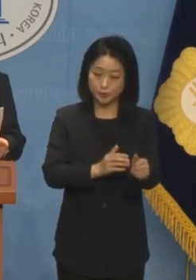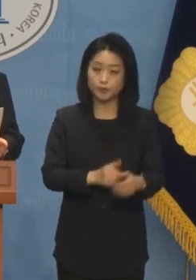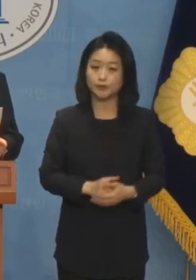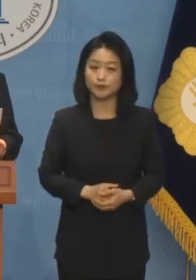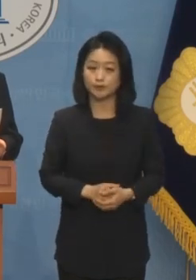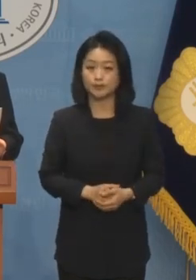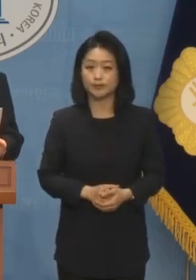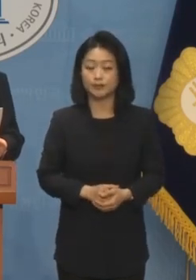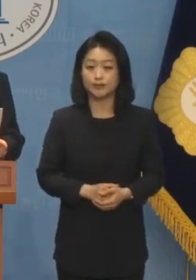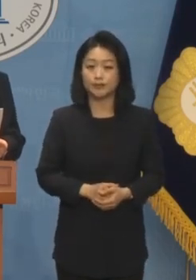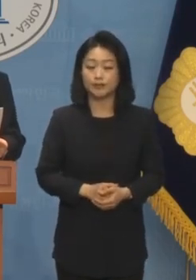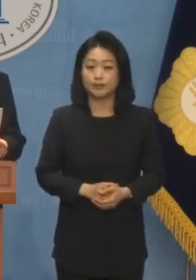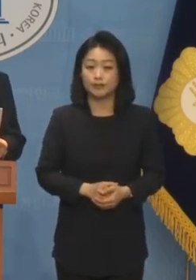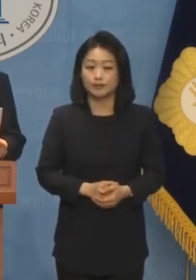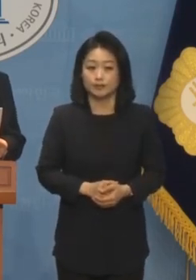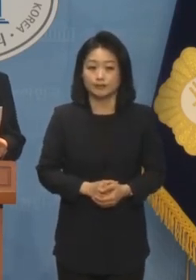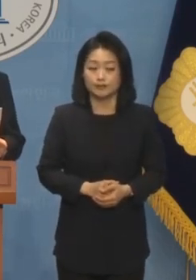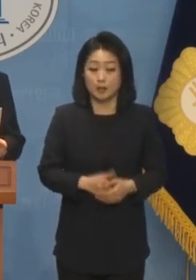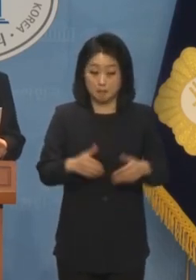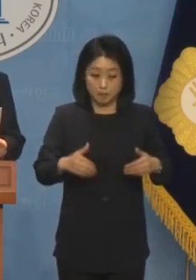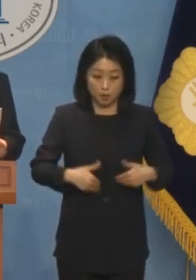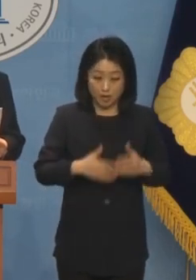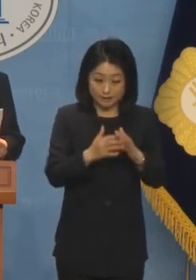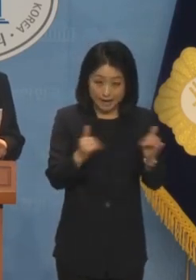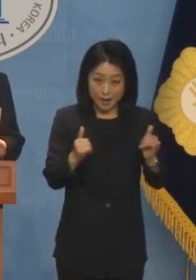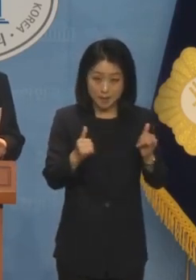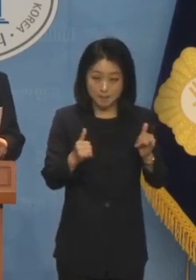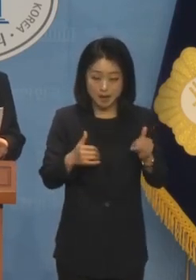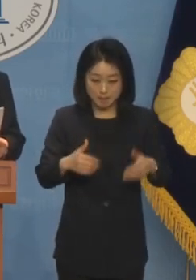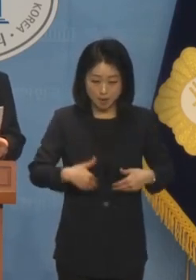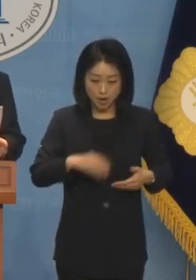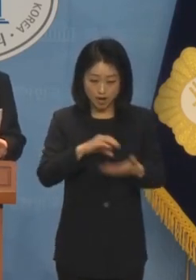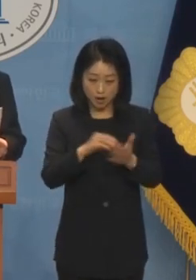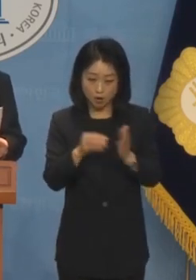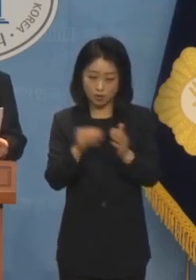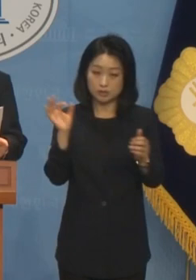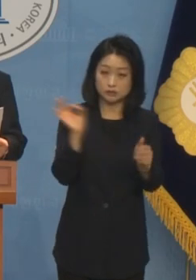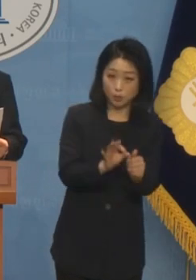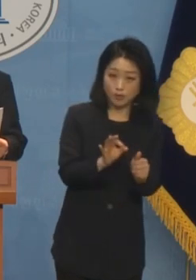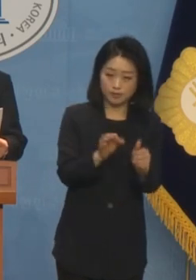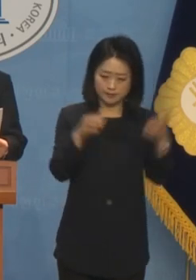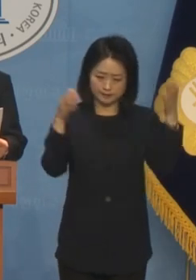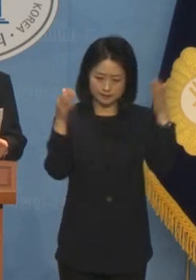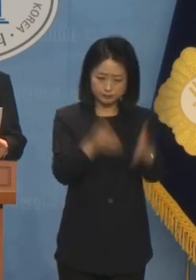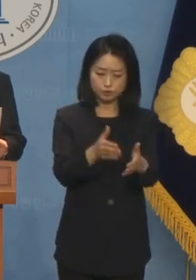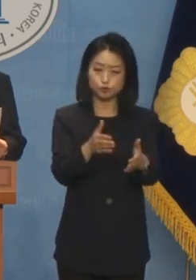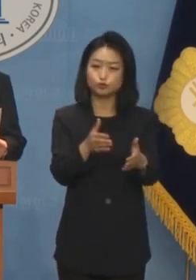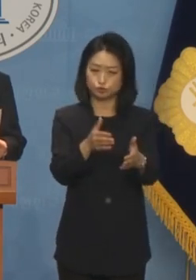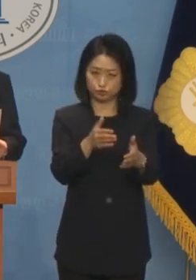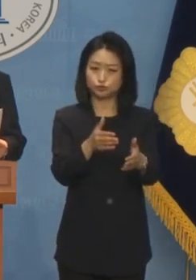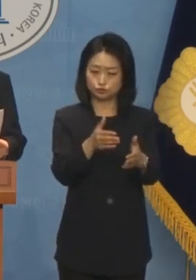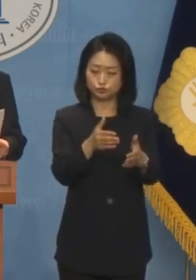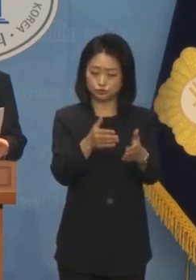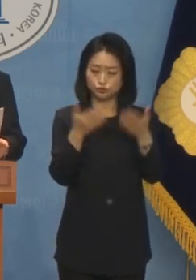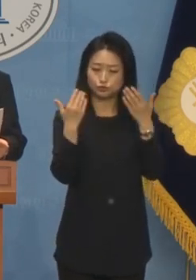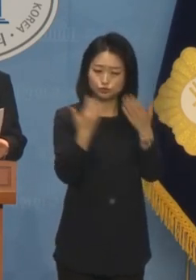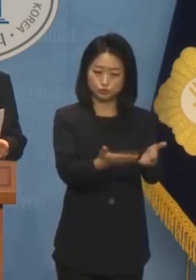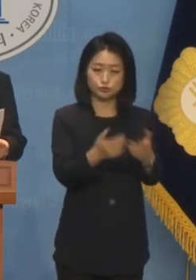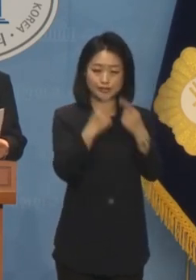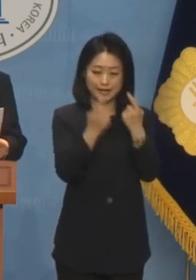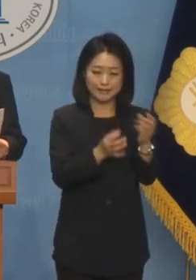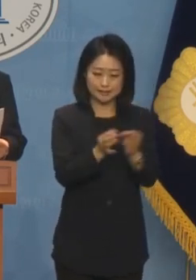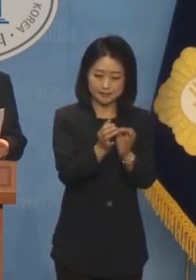중요합니다. 적재, 적소의 원칙으로 반드시 지원이 절실한